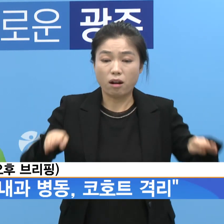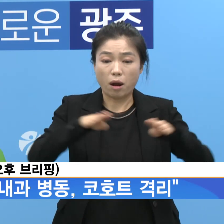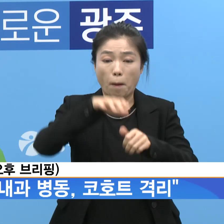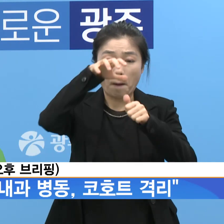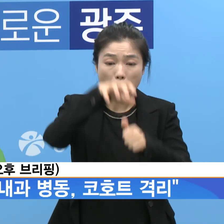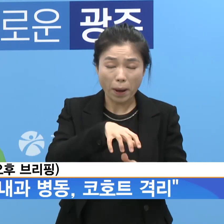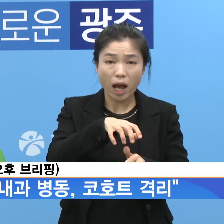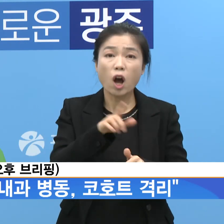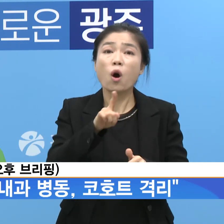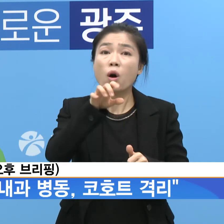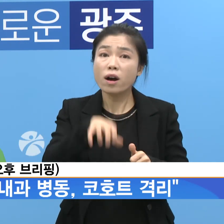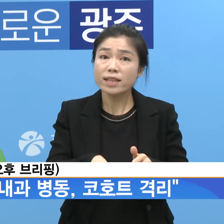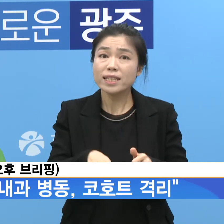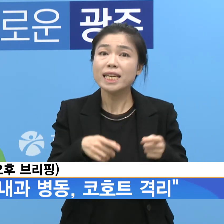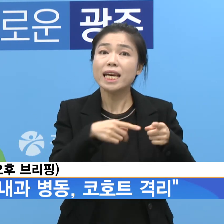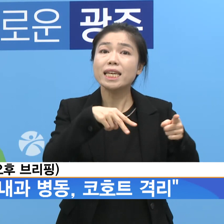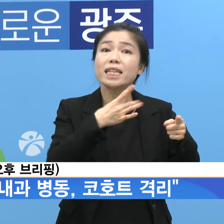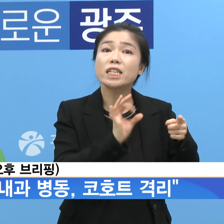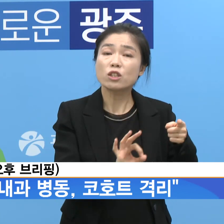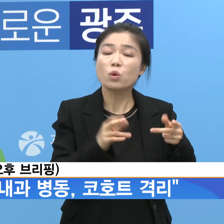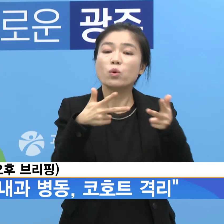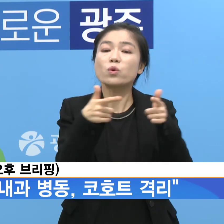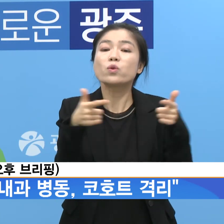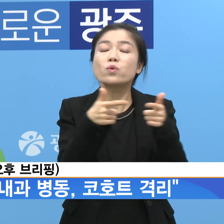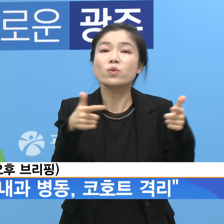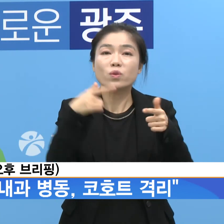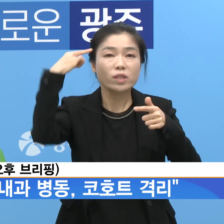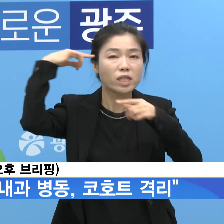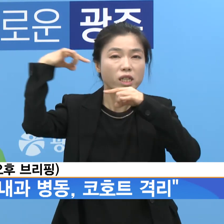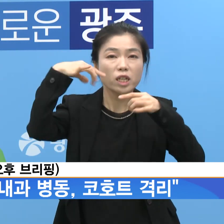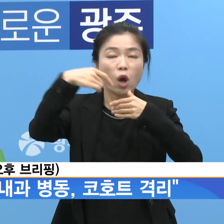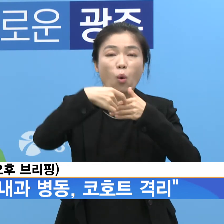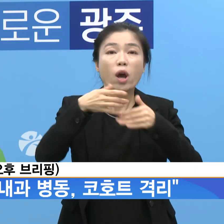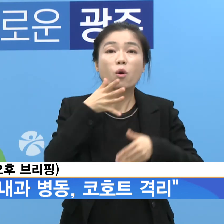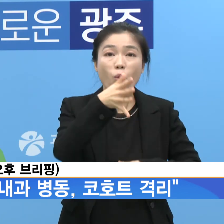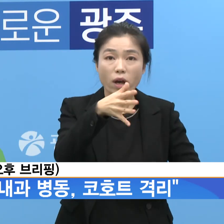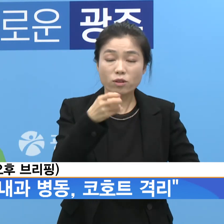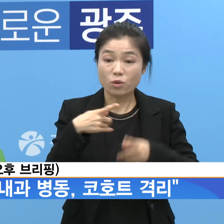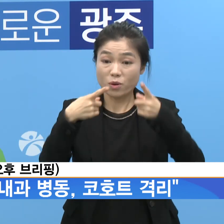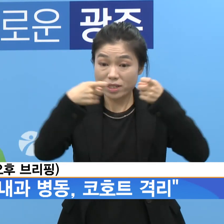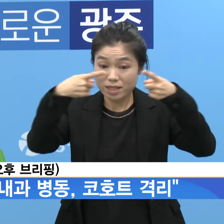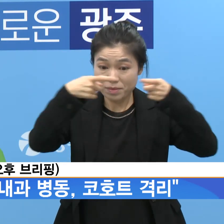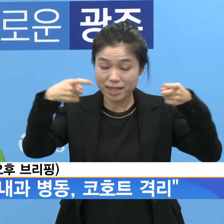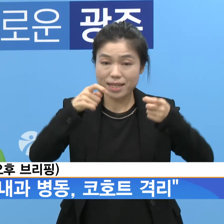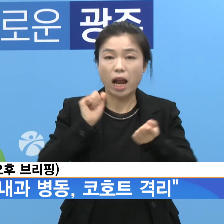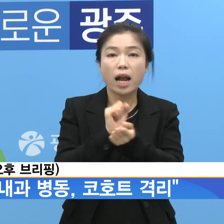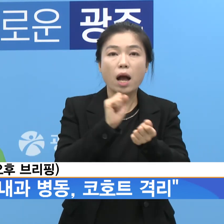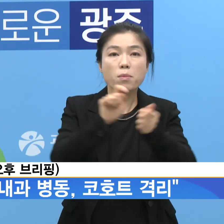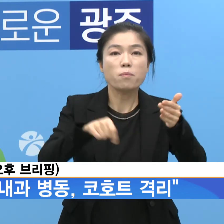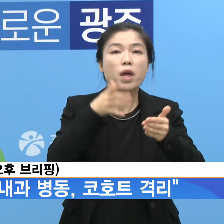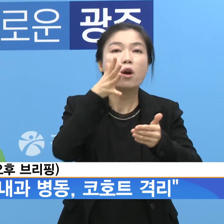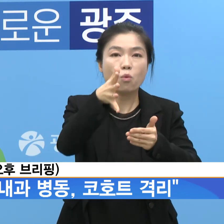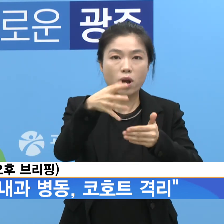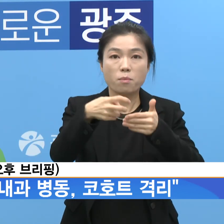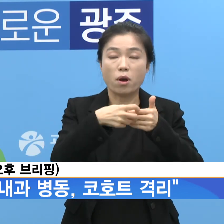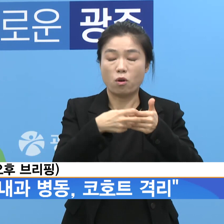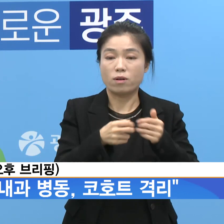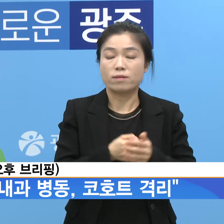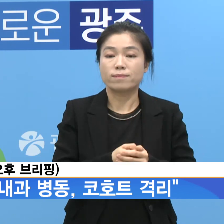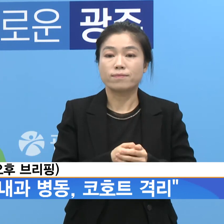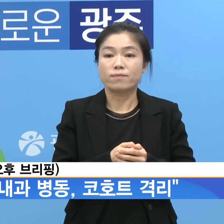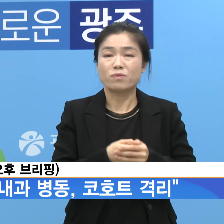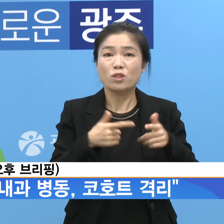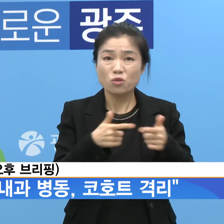대상이 되는 것은 1동 에는 6층 신경 외과 병동 과 11층에 있는 감염내과 병 종이 되겠습니다